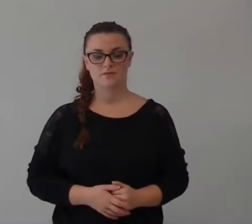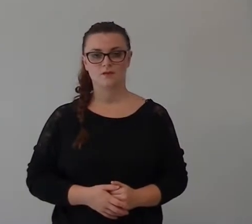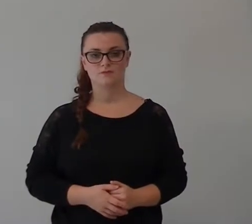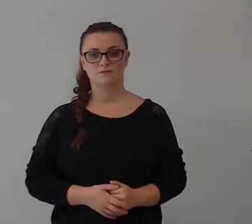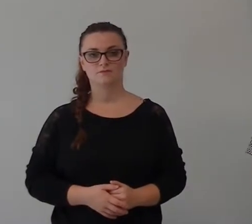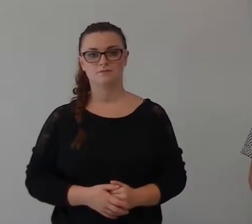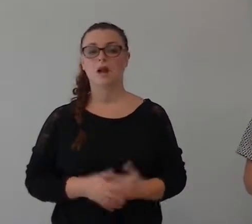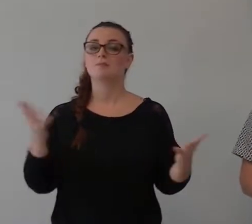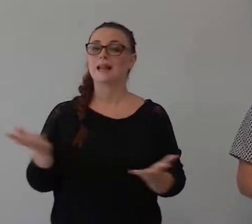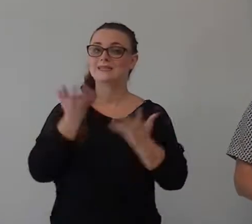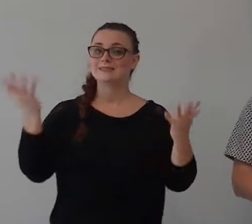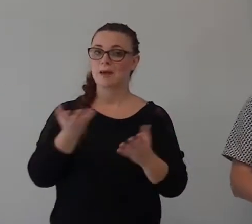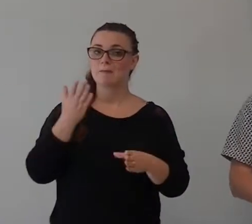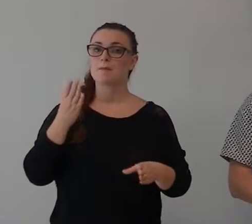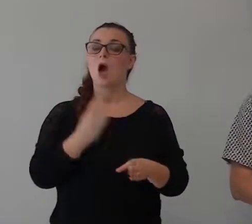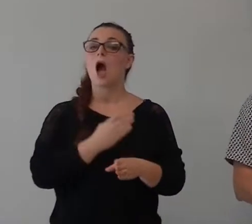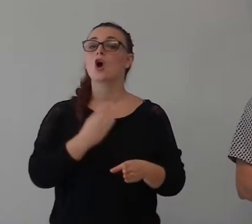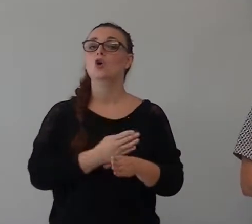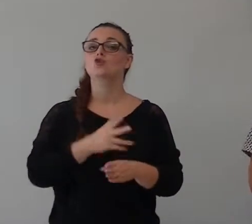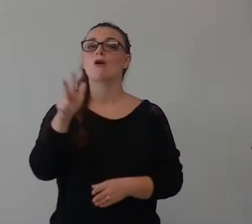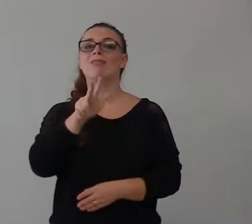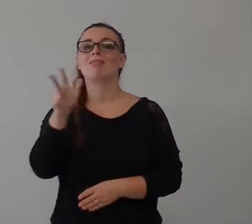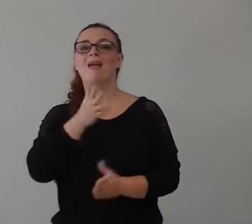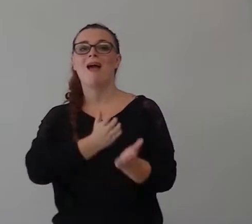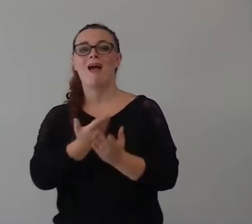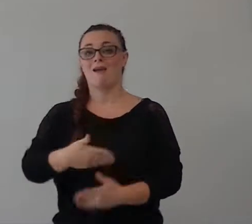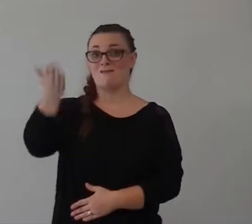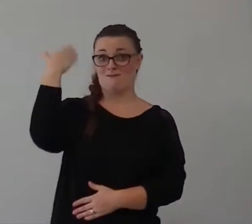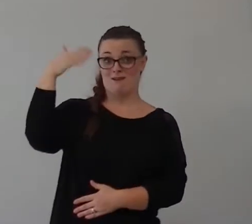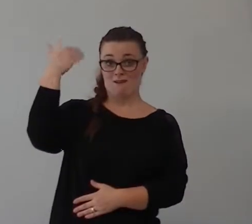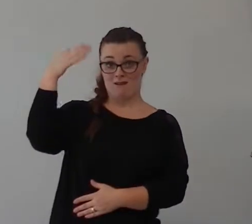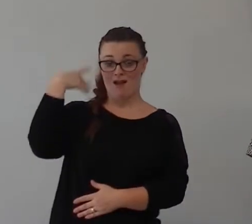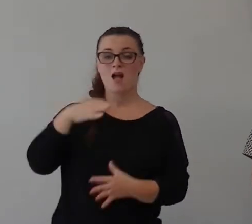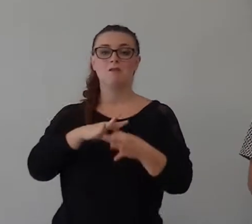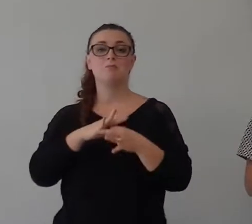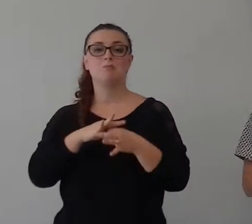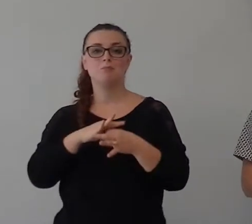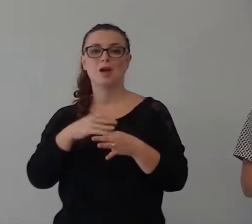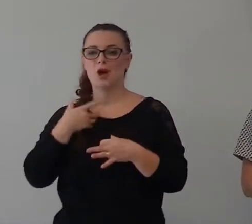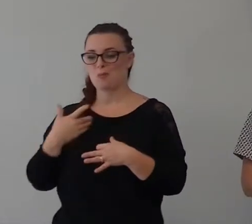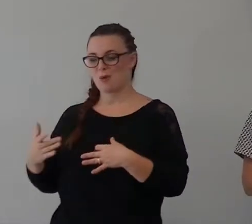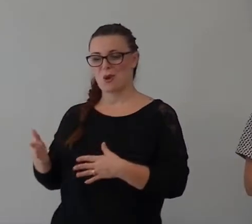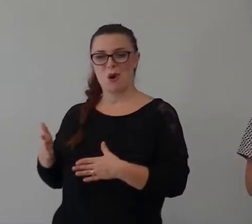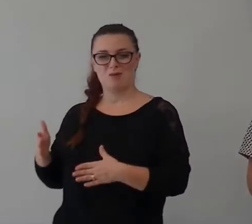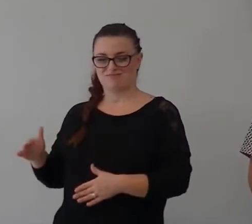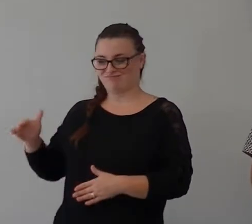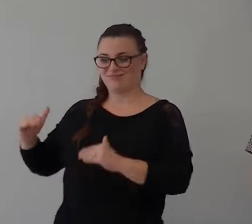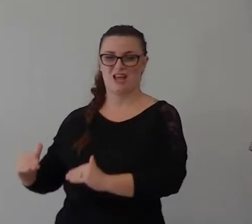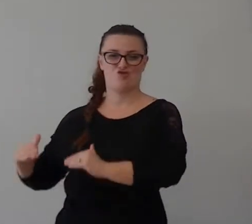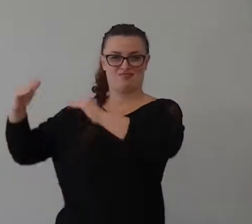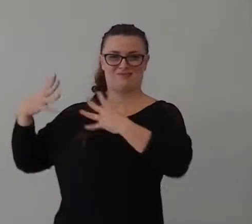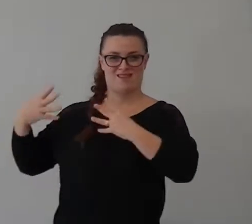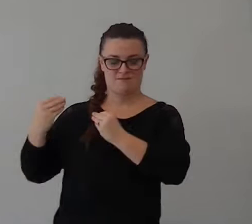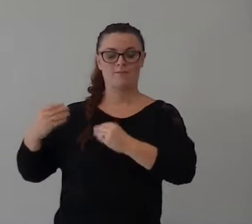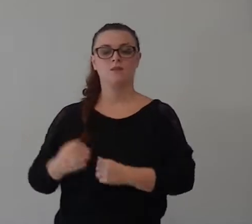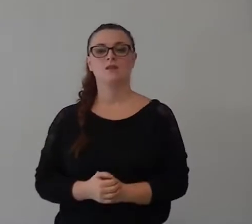che nell'agosto di 33 anni fa un mio amico di infanzia mi ha